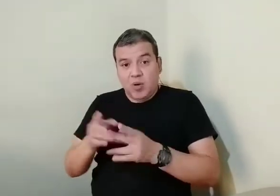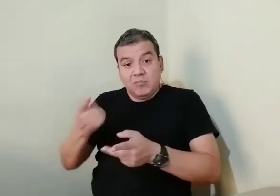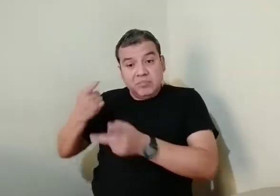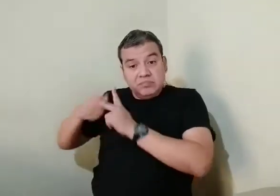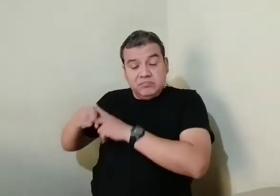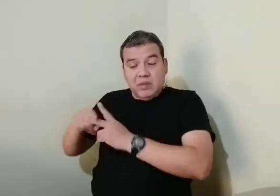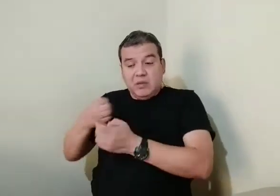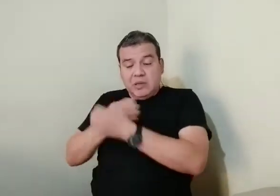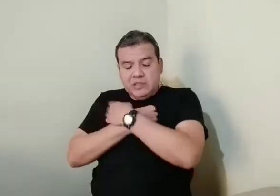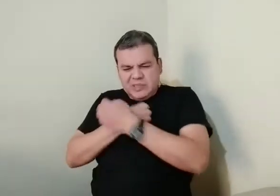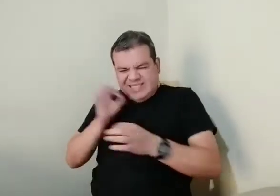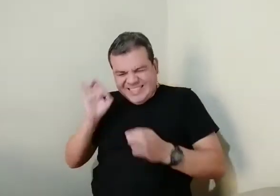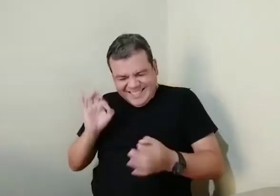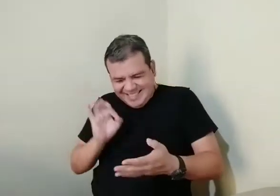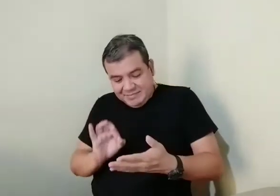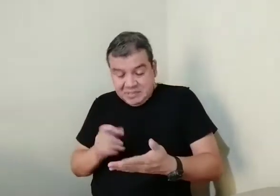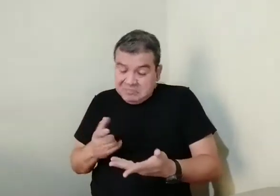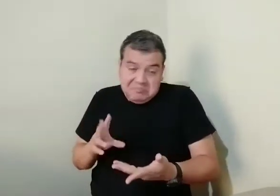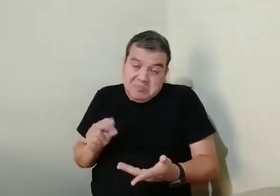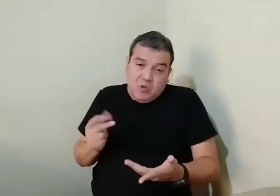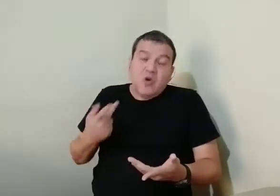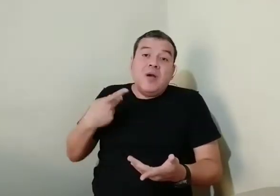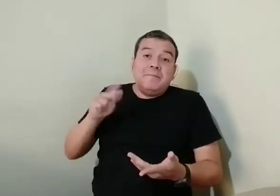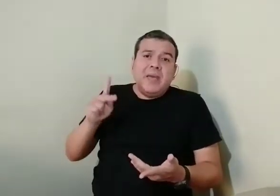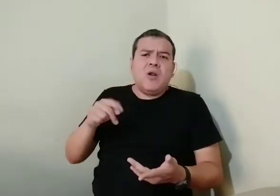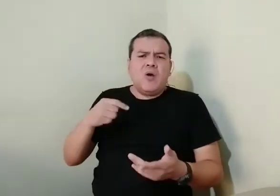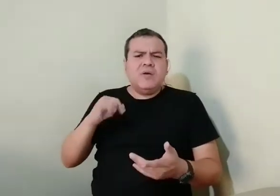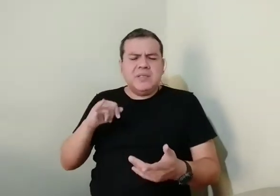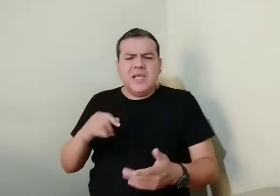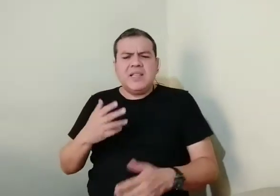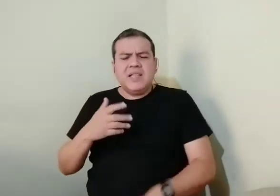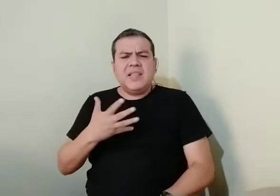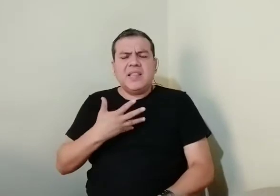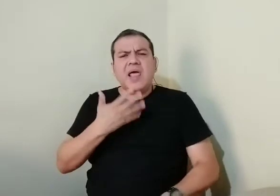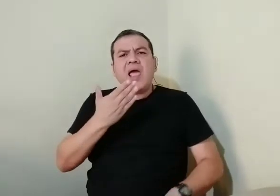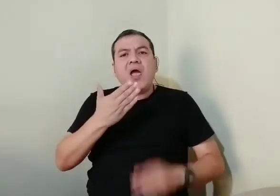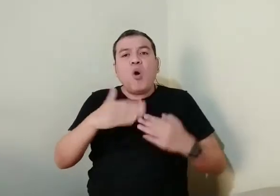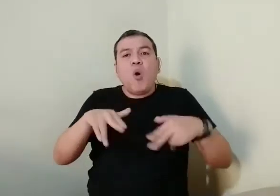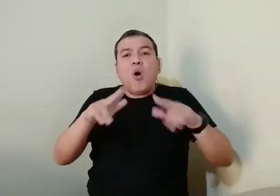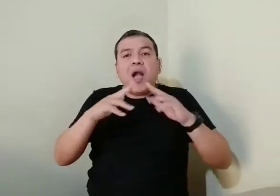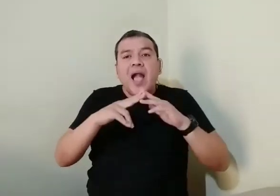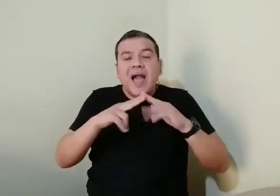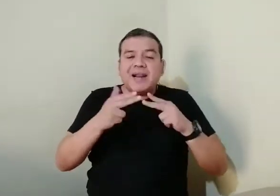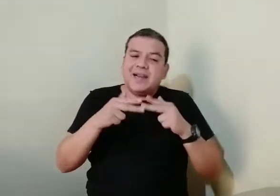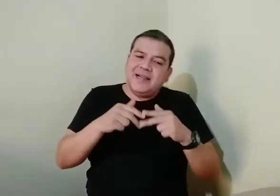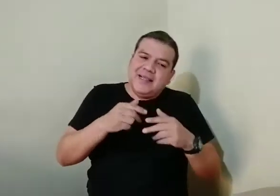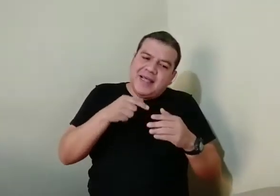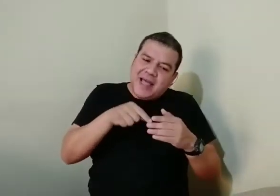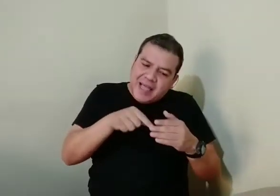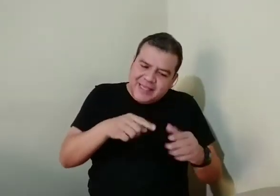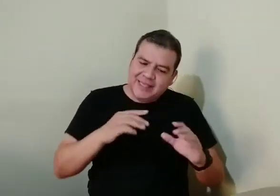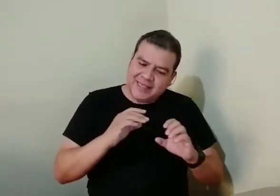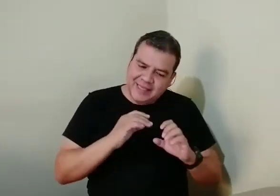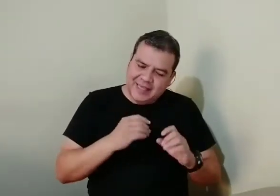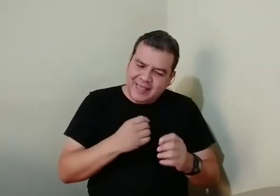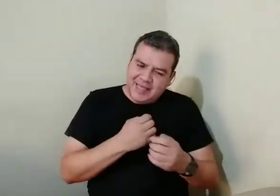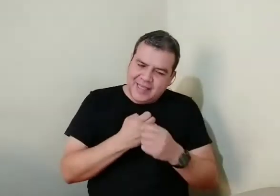hogar. El sistema de educación establecido en el Edén tenía por centro